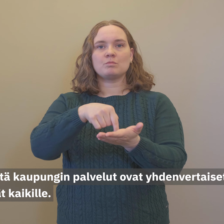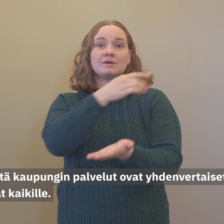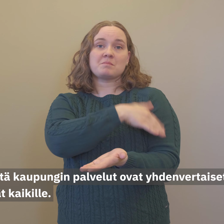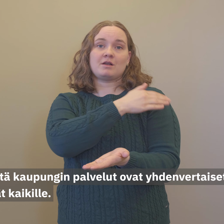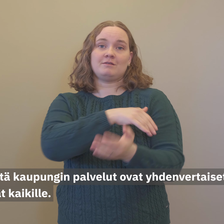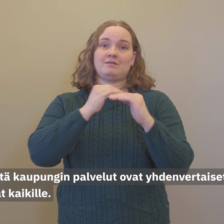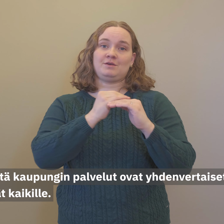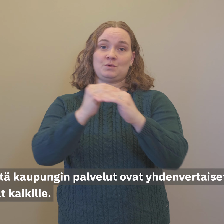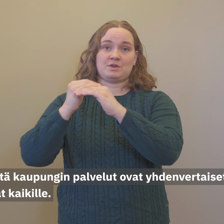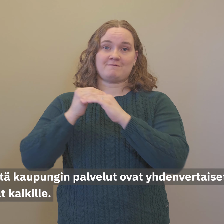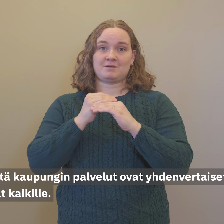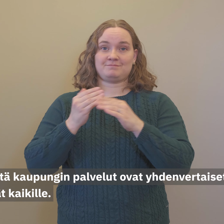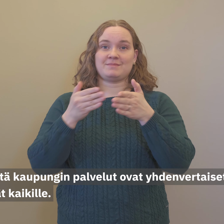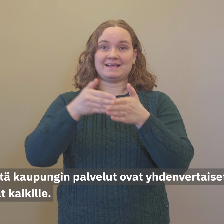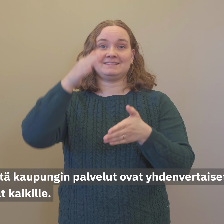yhdenvertaiset ja estettömät kaikille.